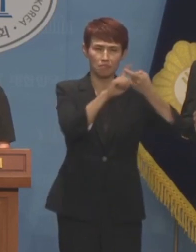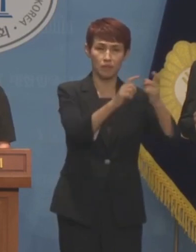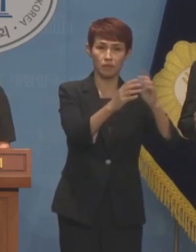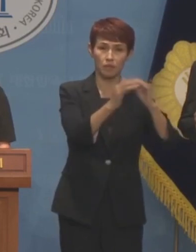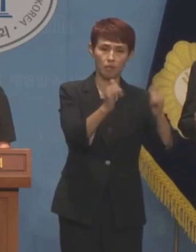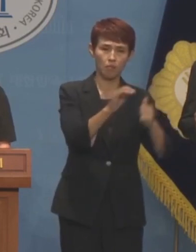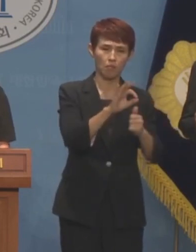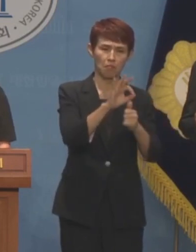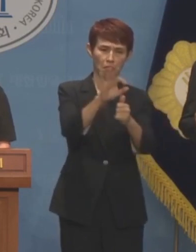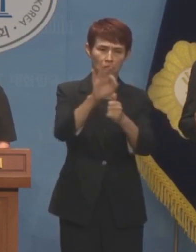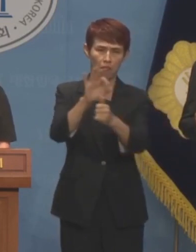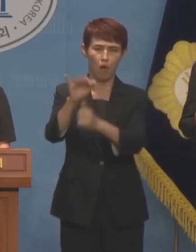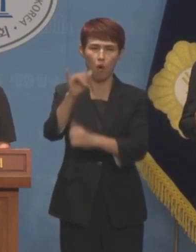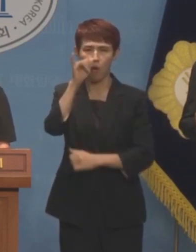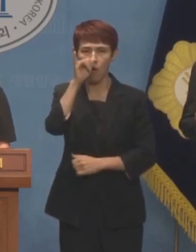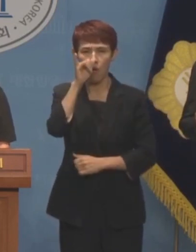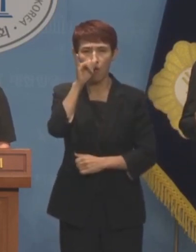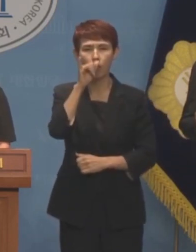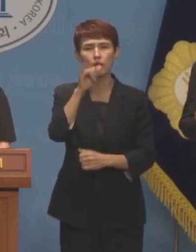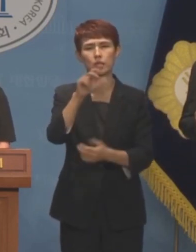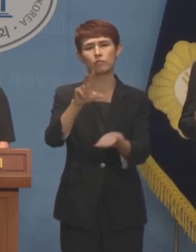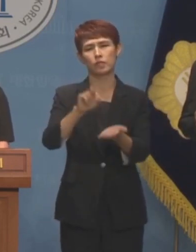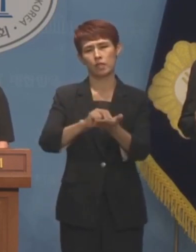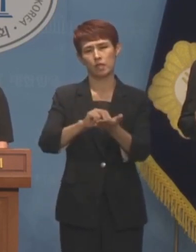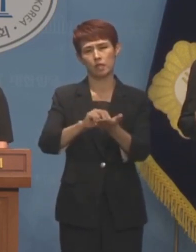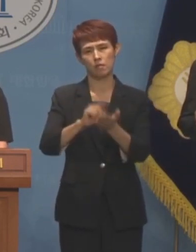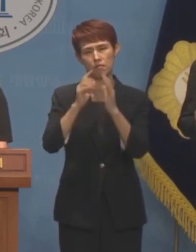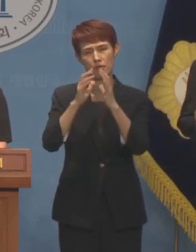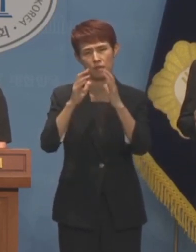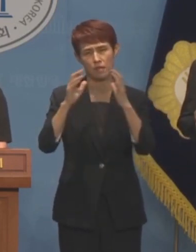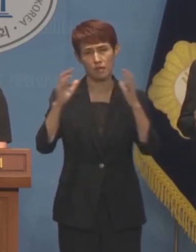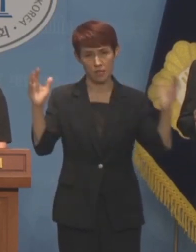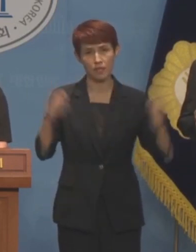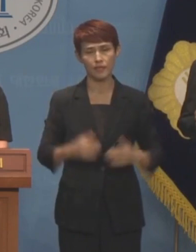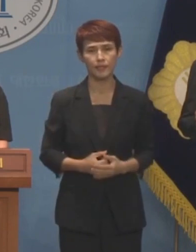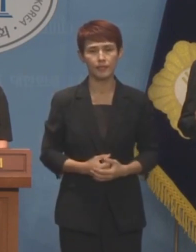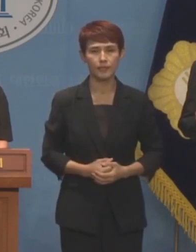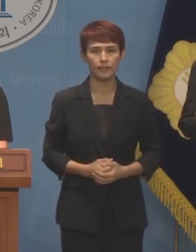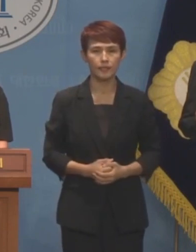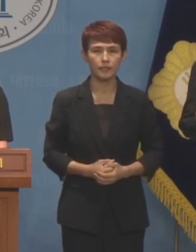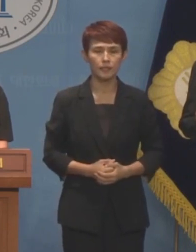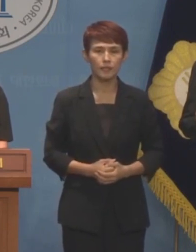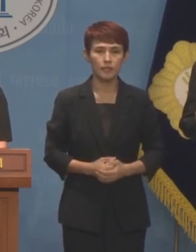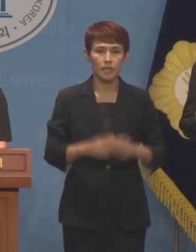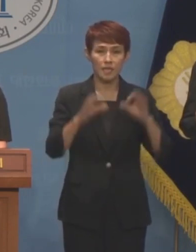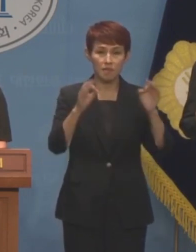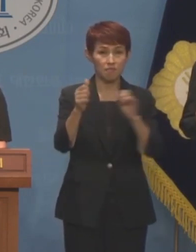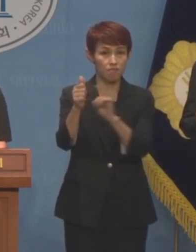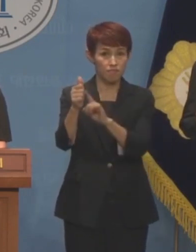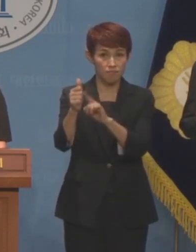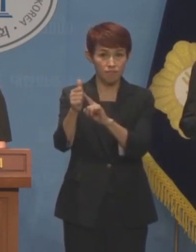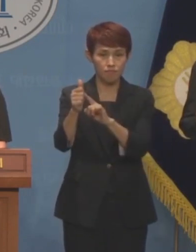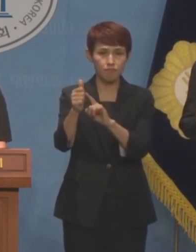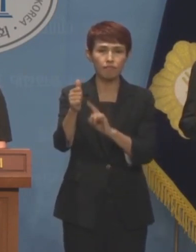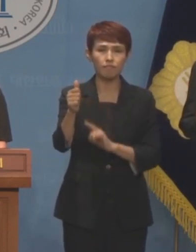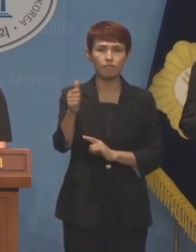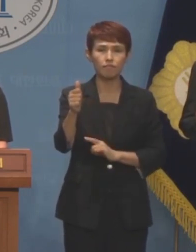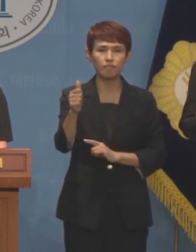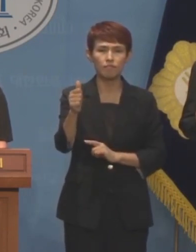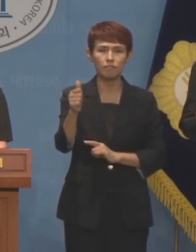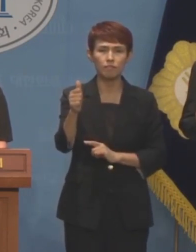그 공기관에 있는 사람들의 인사가 매우 문제가 됐습니다. 김영석 독립기념관장은